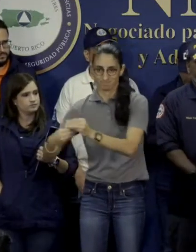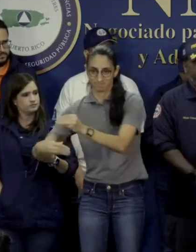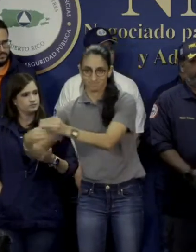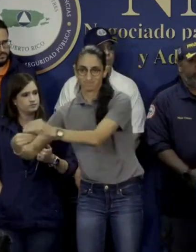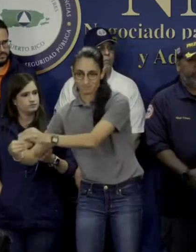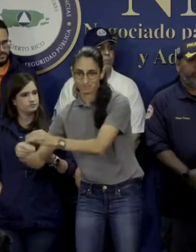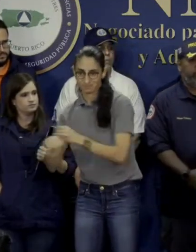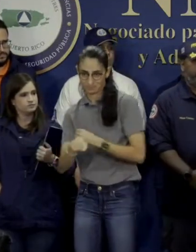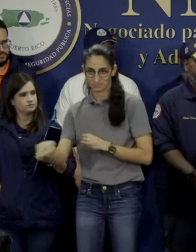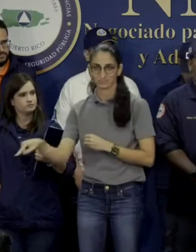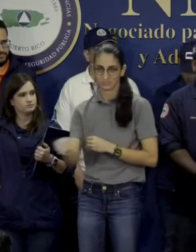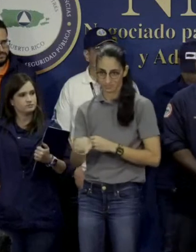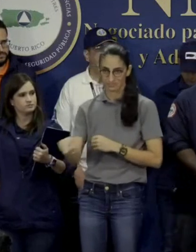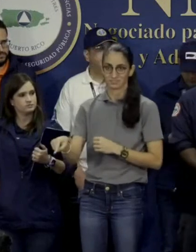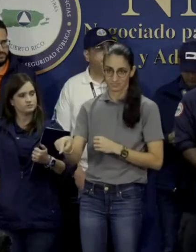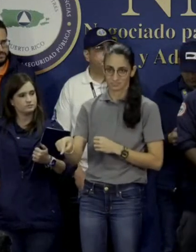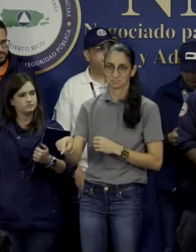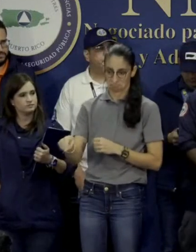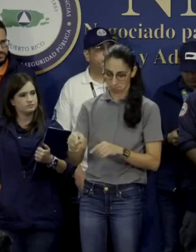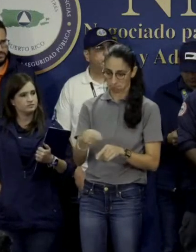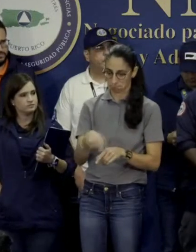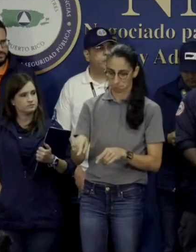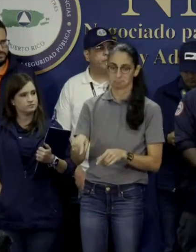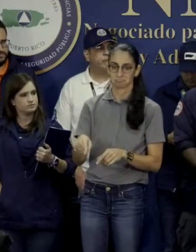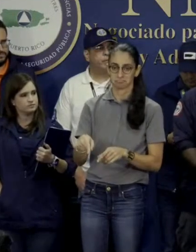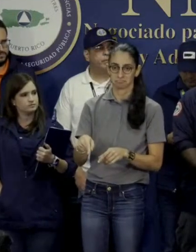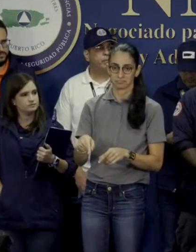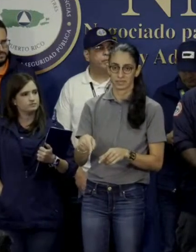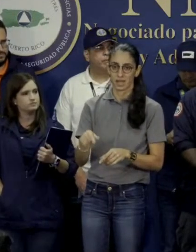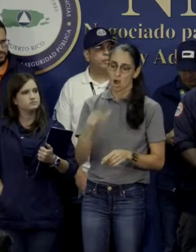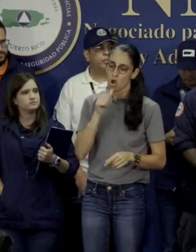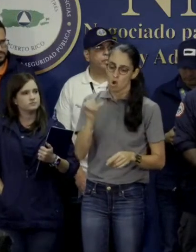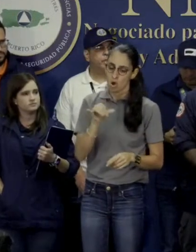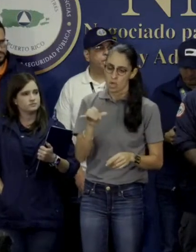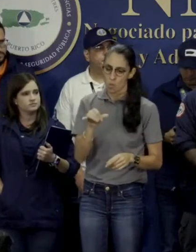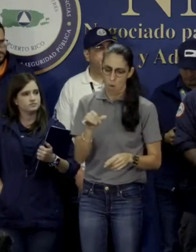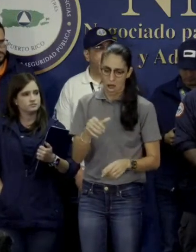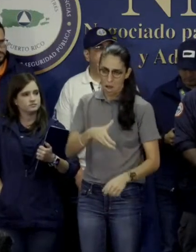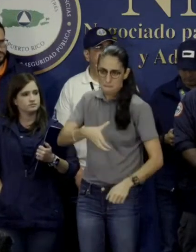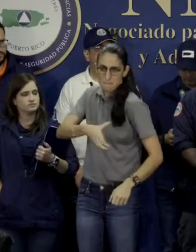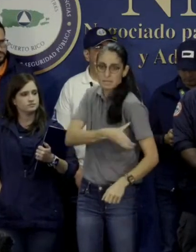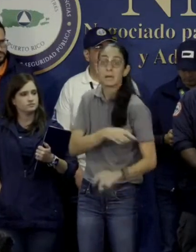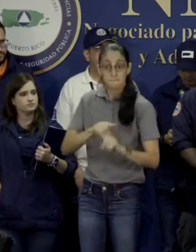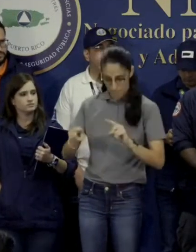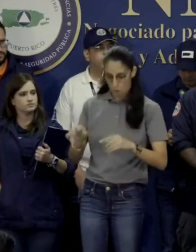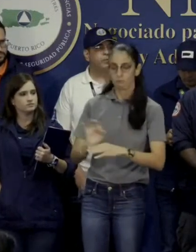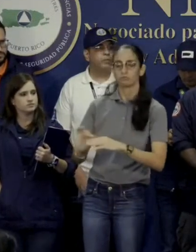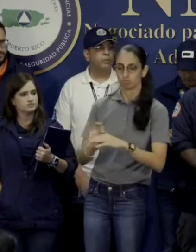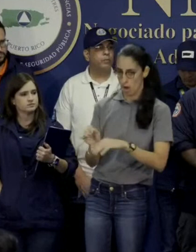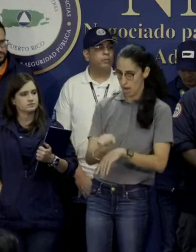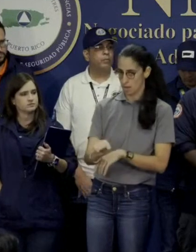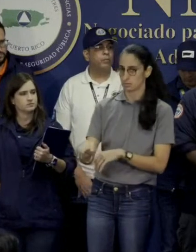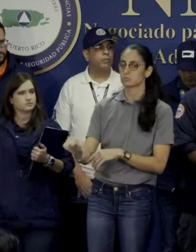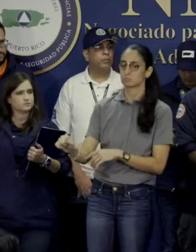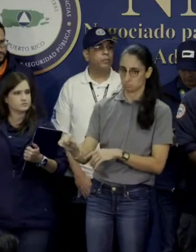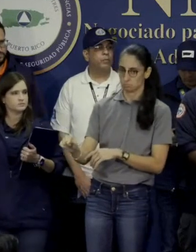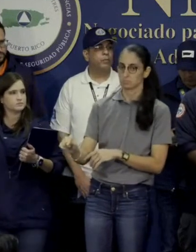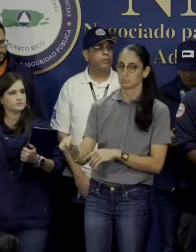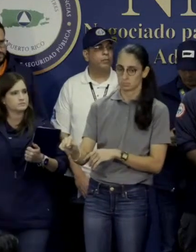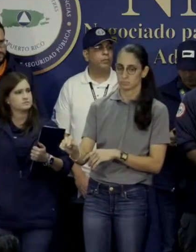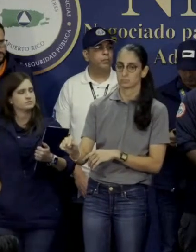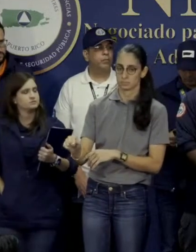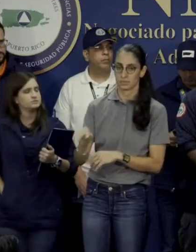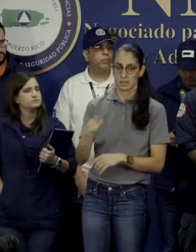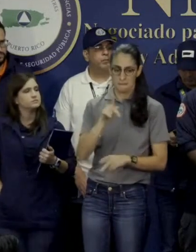bombas portátiles, lo correcto es que no tenían la misma capacidad de bombeo, pero sí estaban funcionando a capacidad.